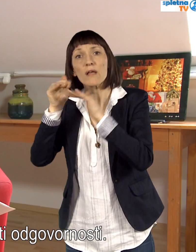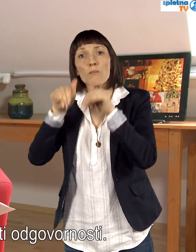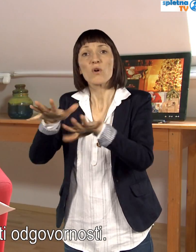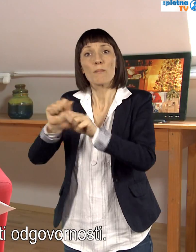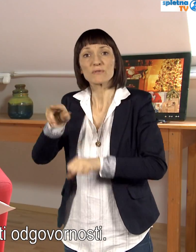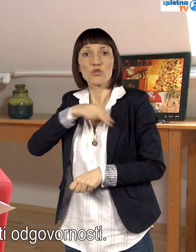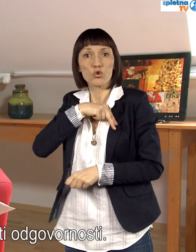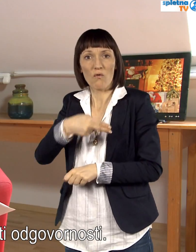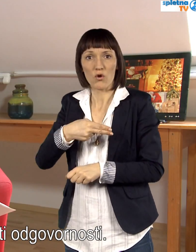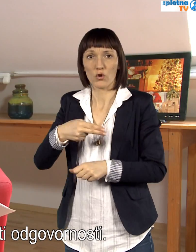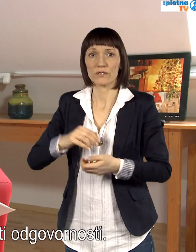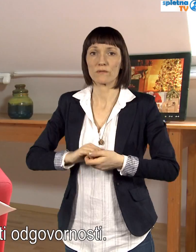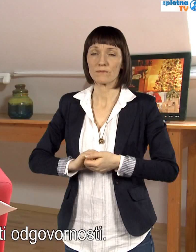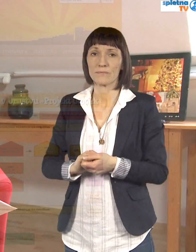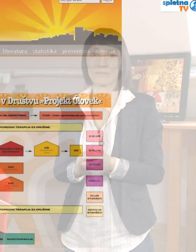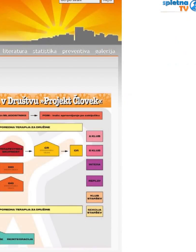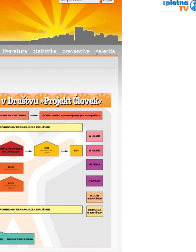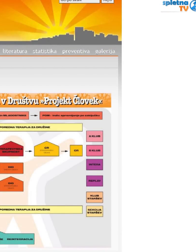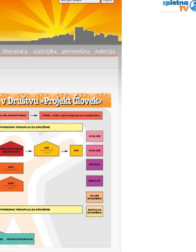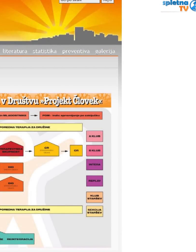neke odgovornosti.